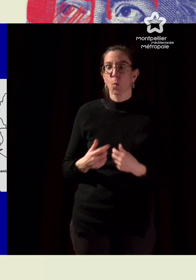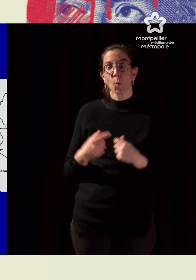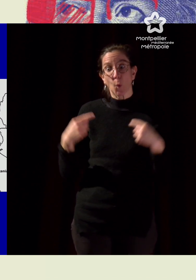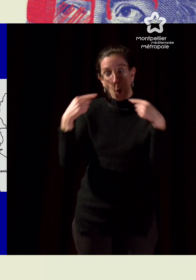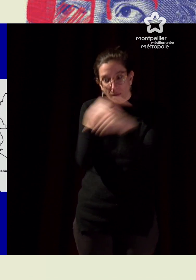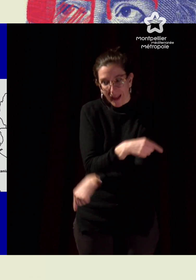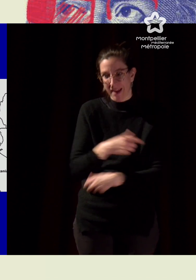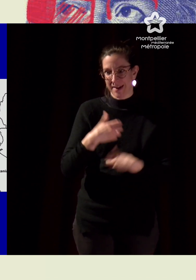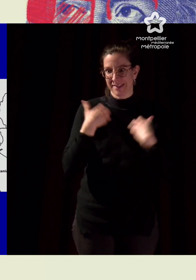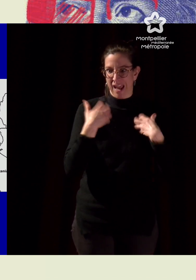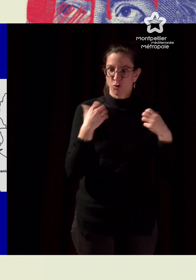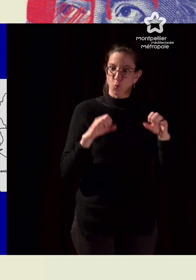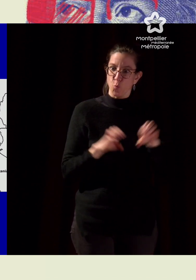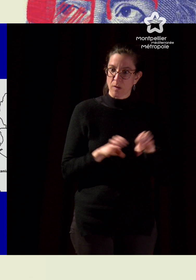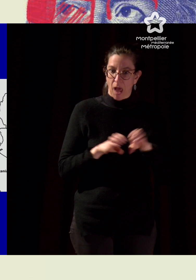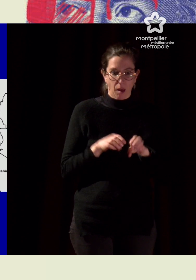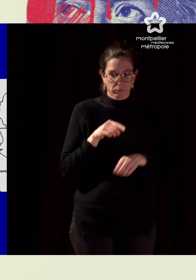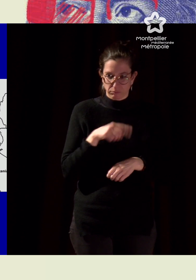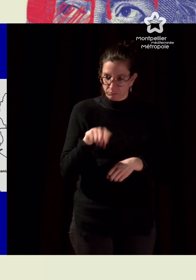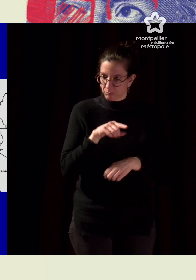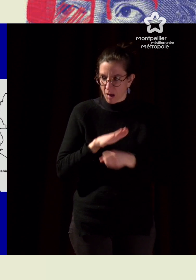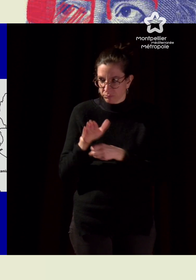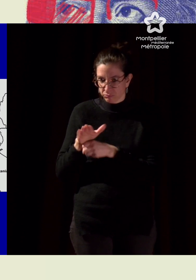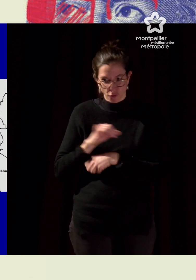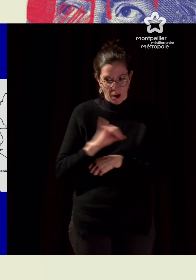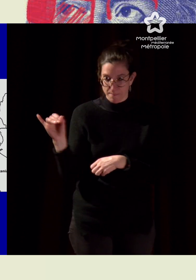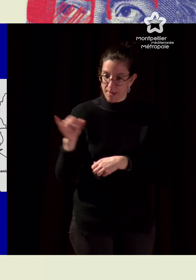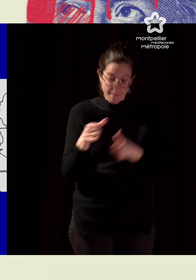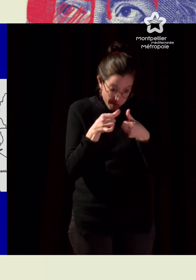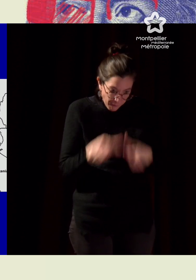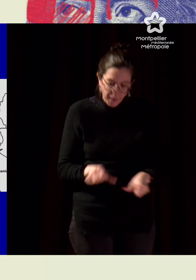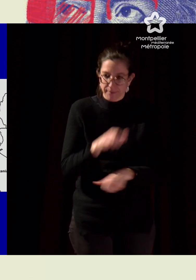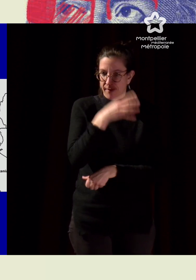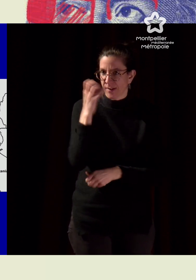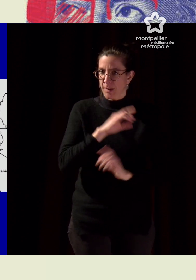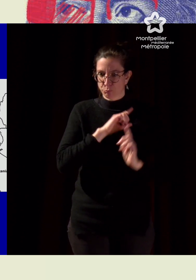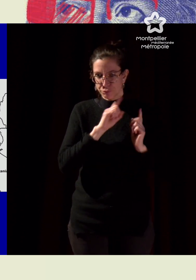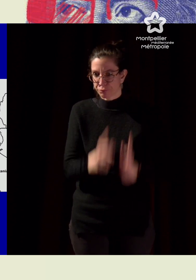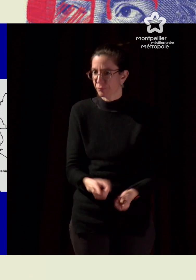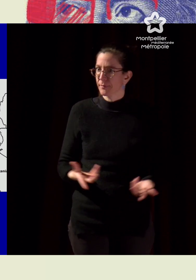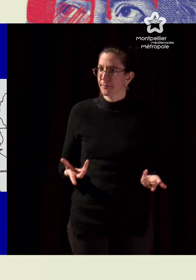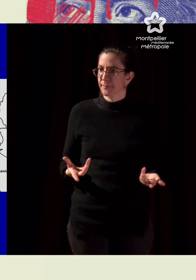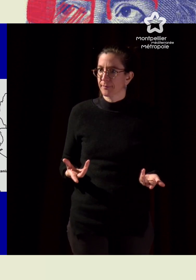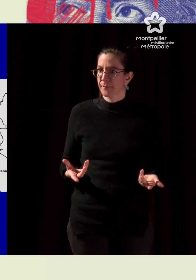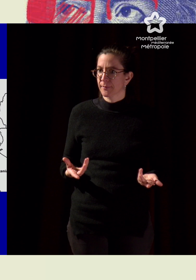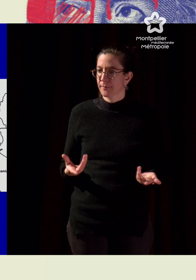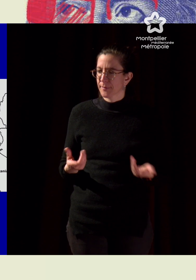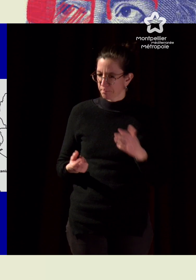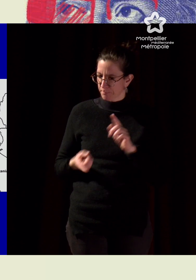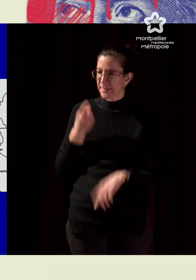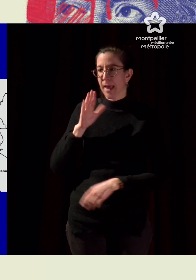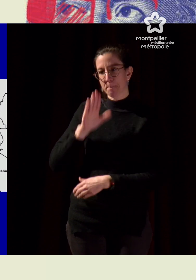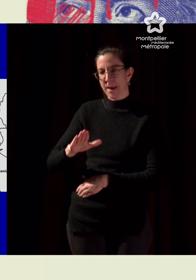Afrique. Ils ne sont pas bougés. Ils sont même restés à peu près toujours dans les mêmes zones d'Afrique. Donc, c'est vraiment une